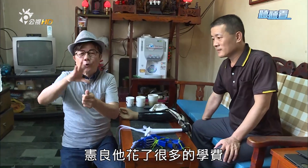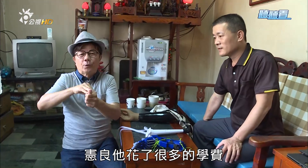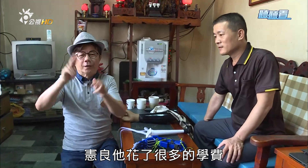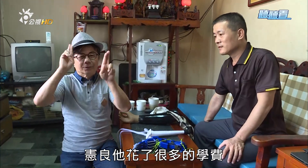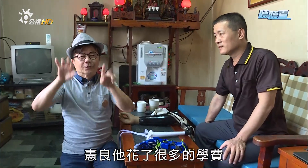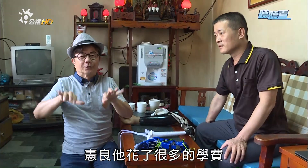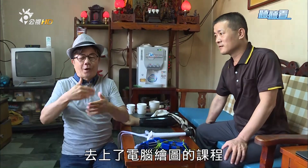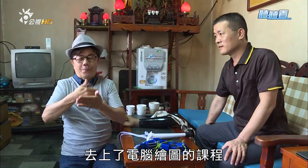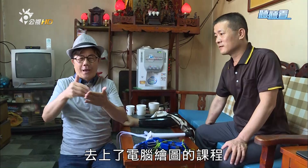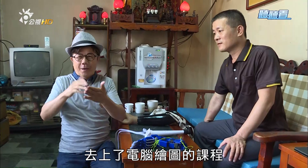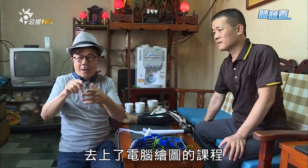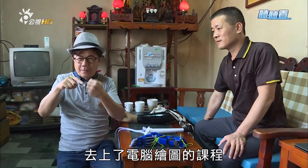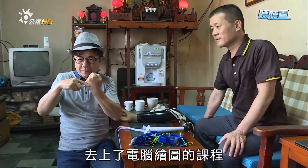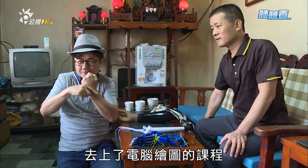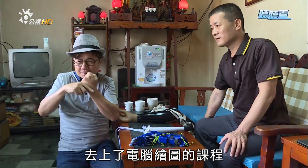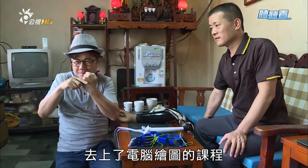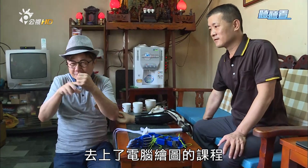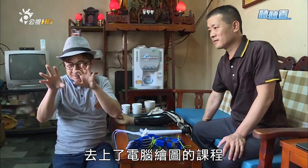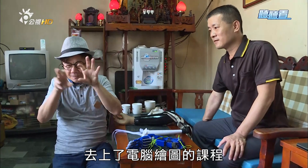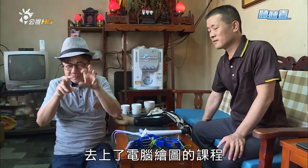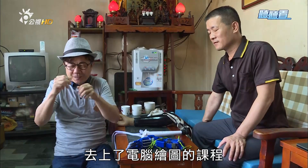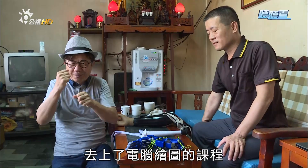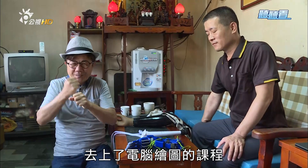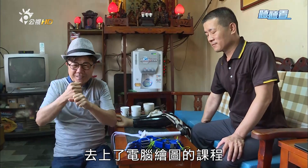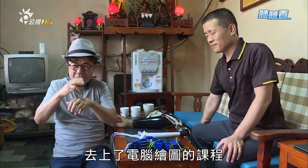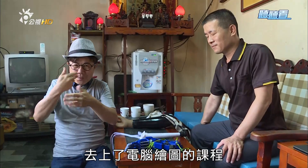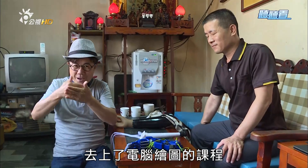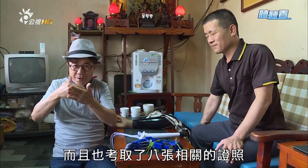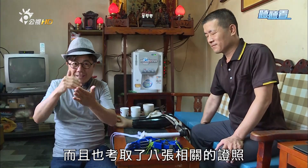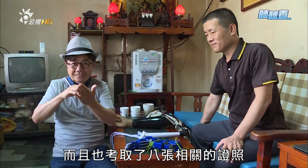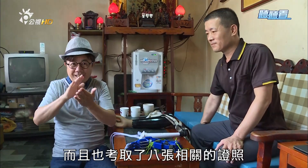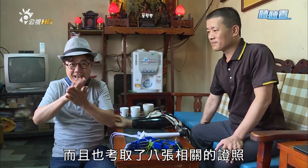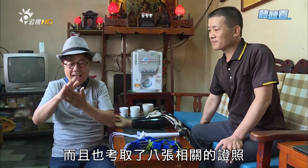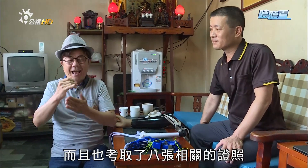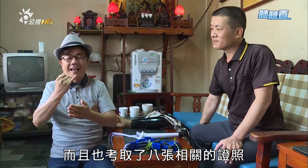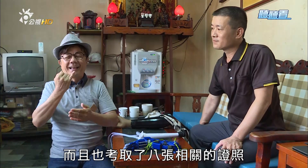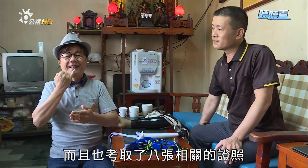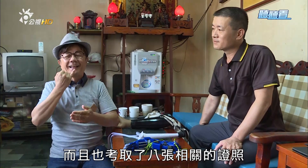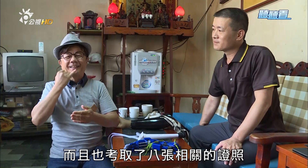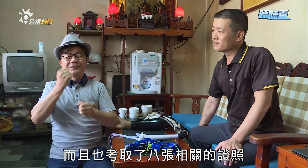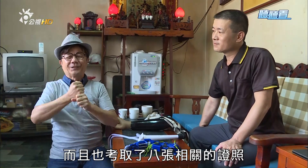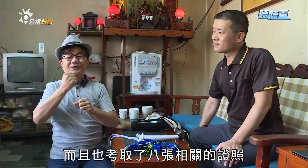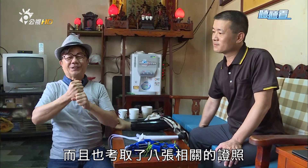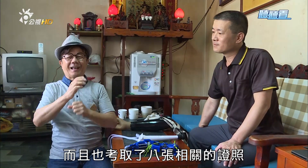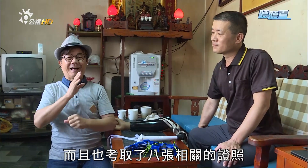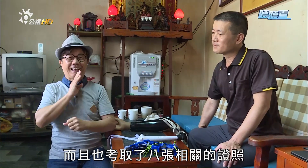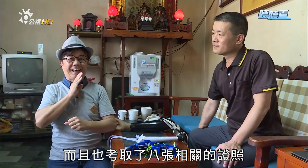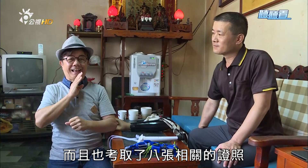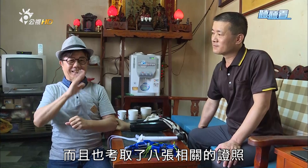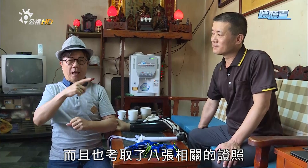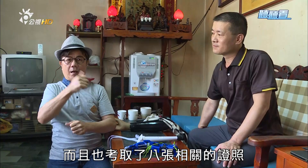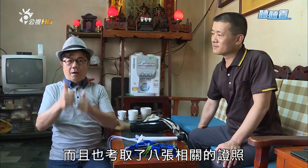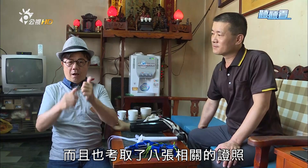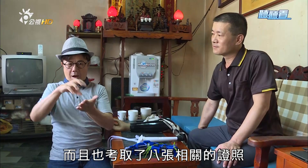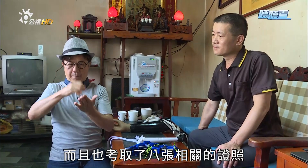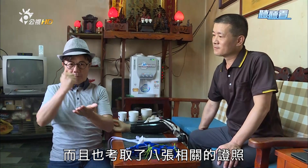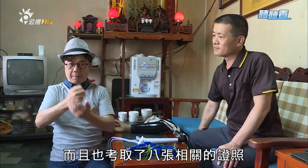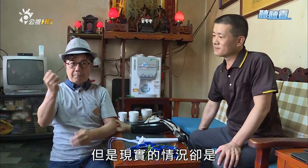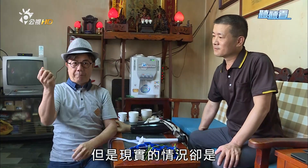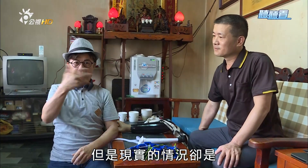费，去上了电脑绘图的课程，而且呢，也考取了8张相关的证照。但是